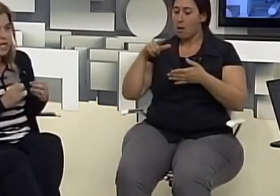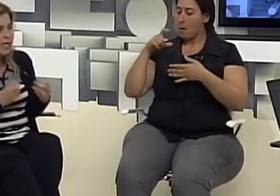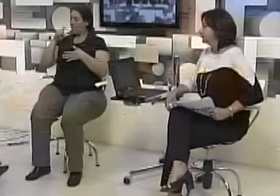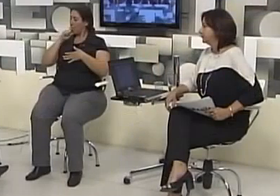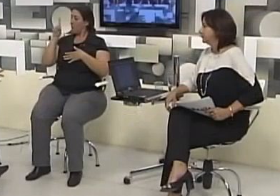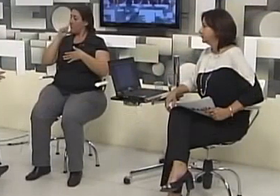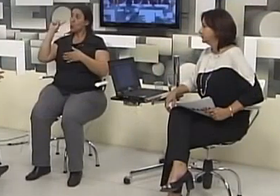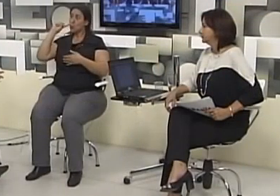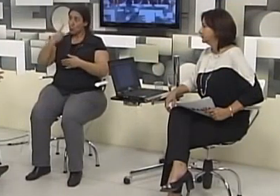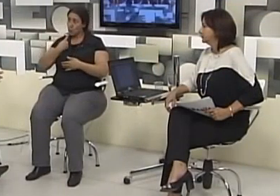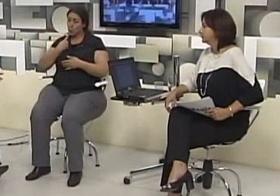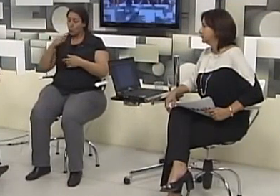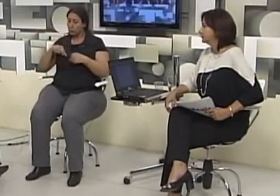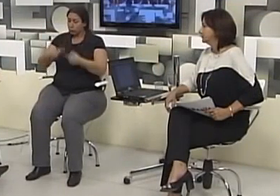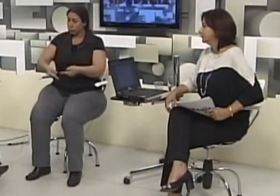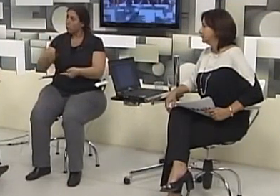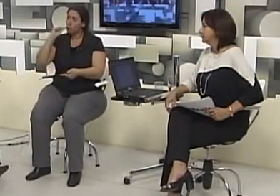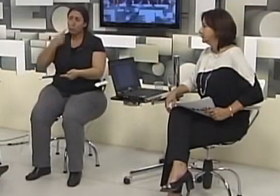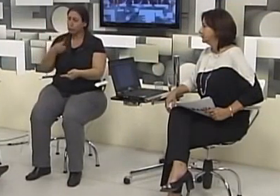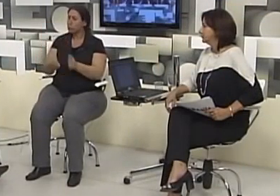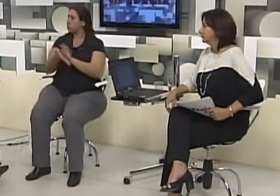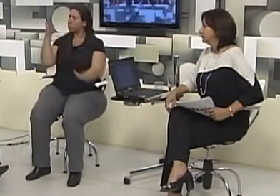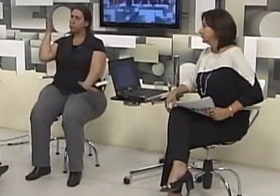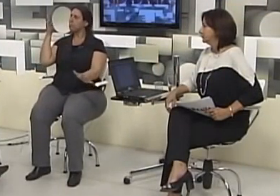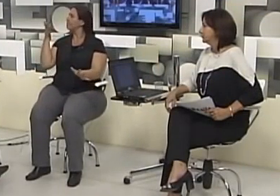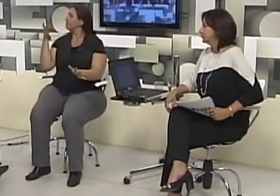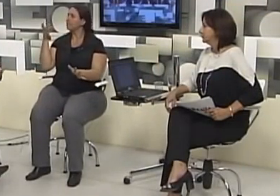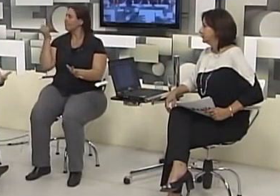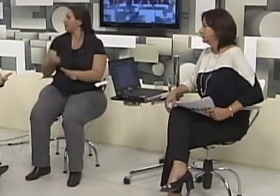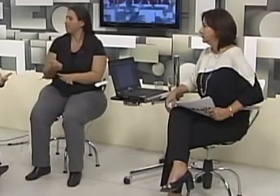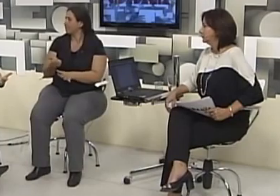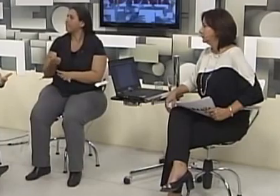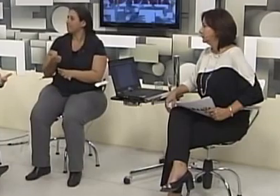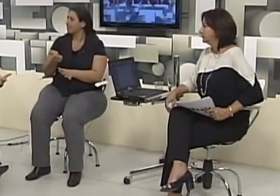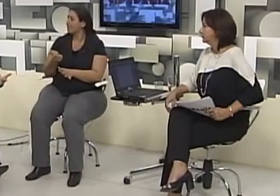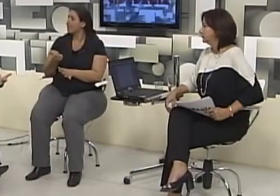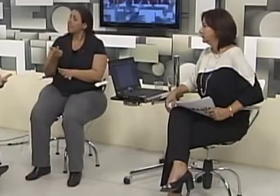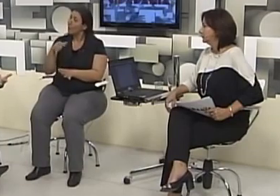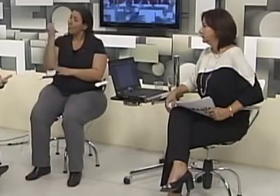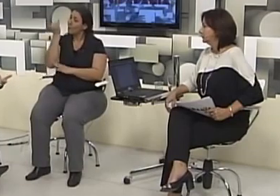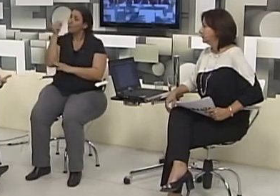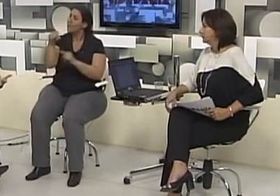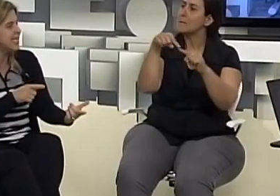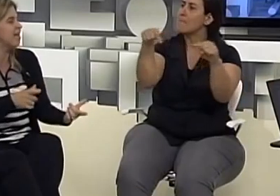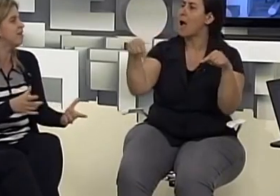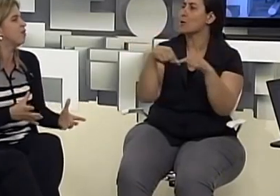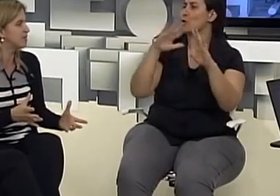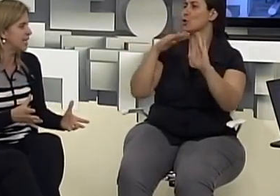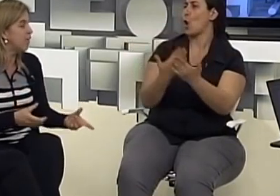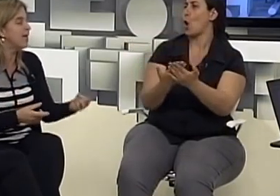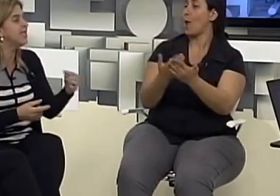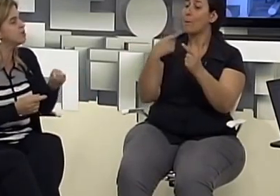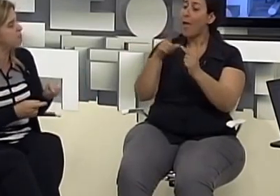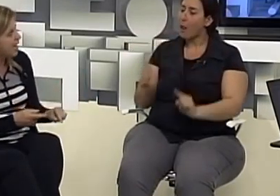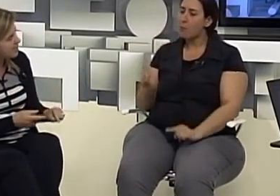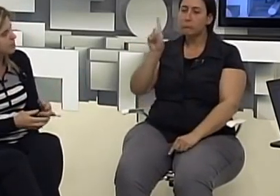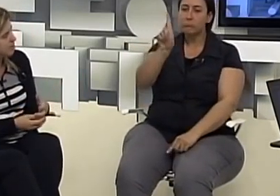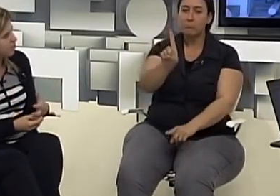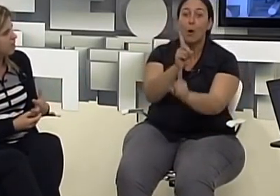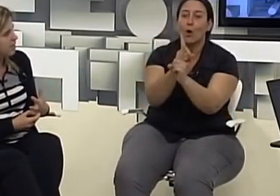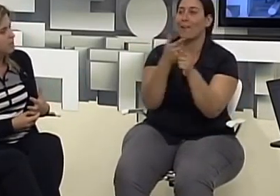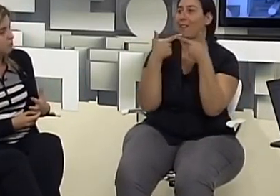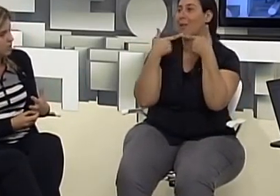sinais, têm um pique imenso. Então, esse espaço da escola é importantíssimo, porque é lá que ela vai encontrar a língua e que os